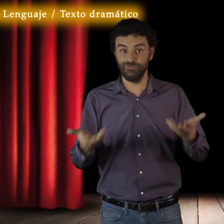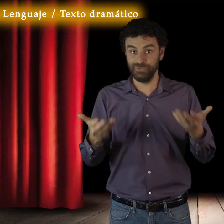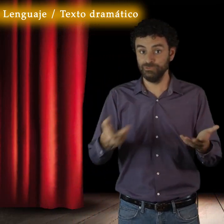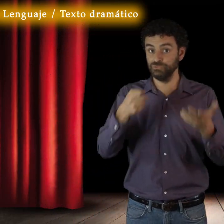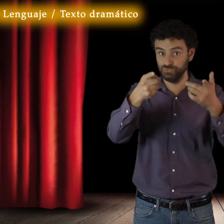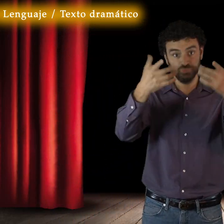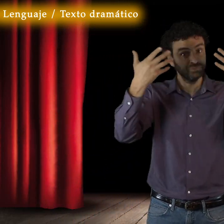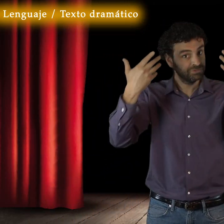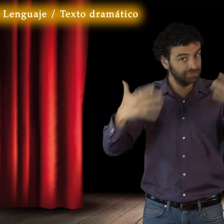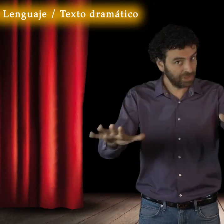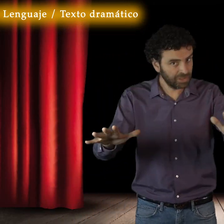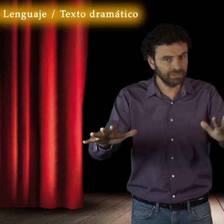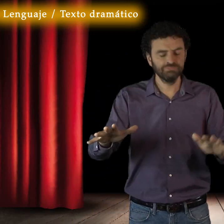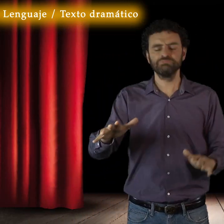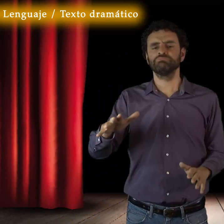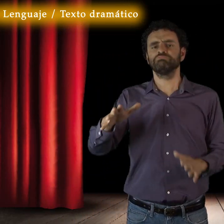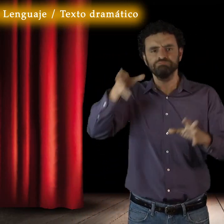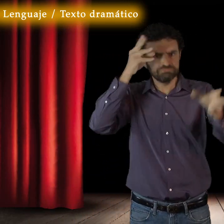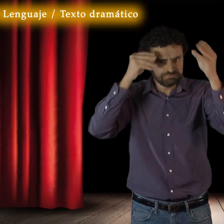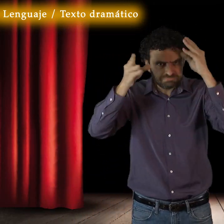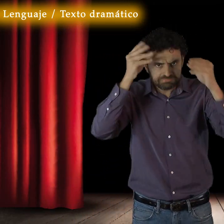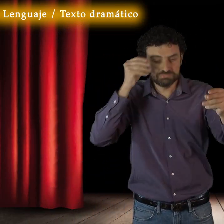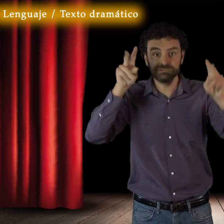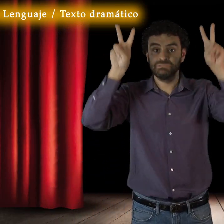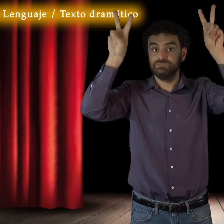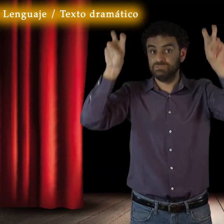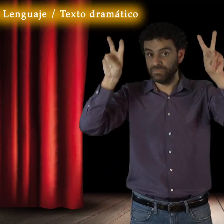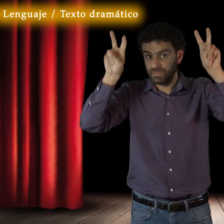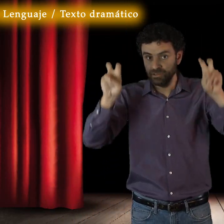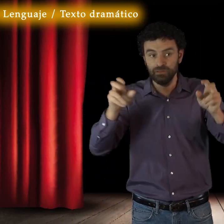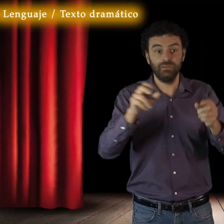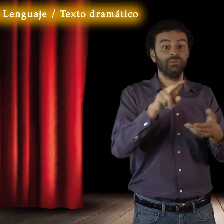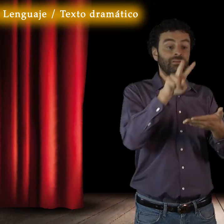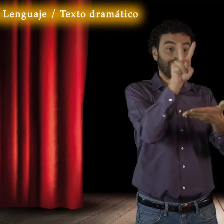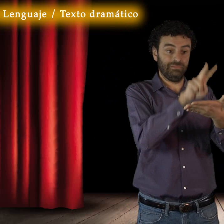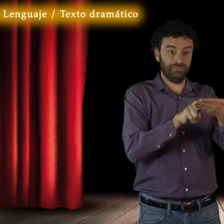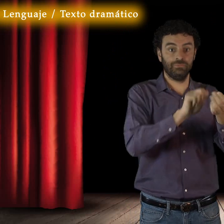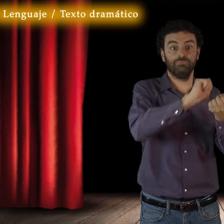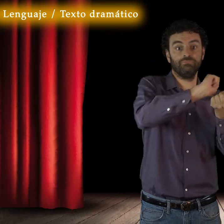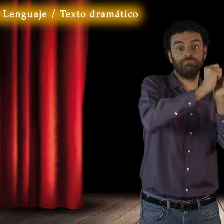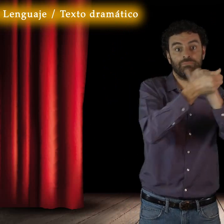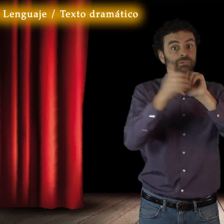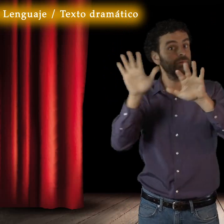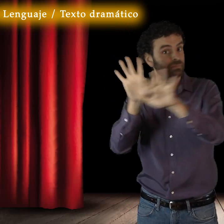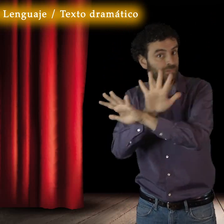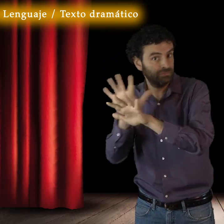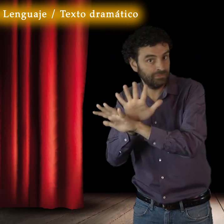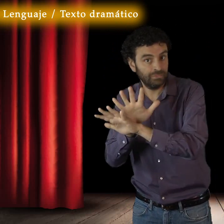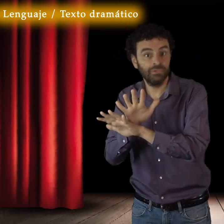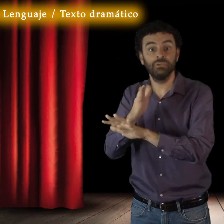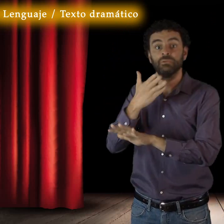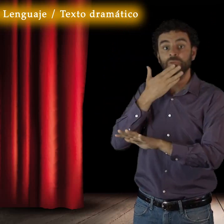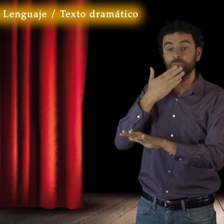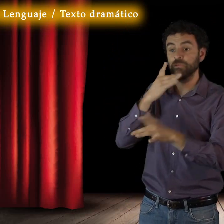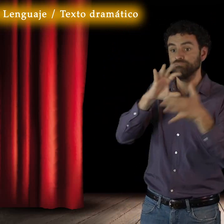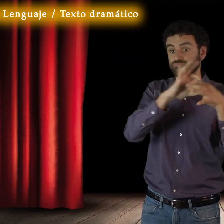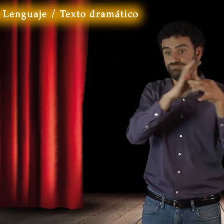en resumen hemos aprendido que el texto dramático es la representación de algún conflicto de la vida a partir del diálogo